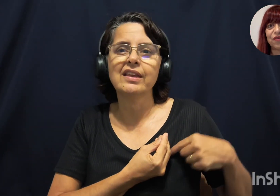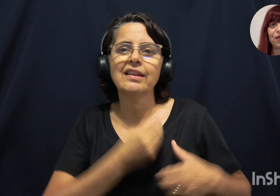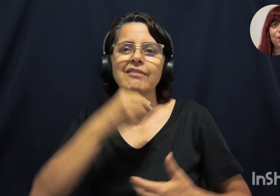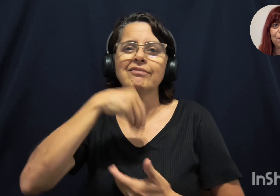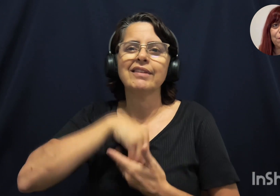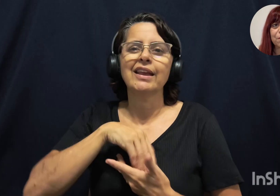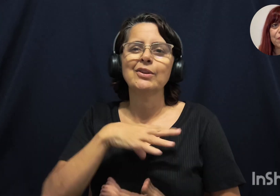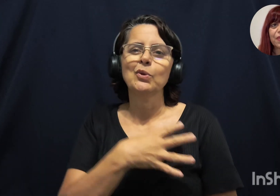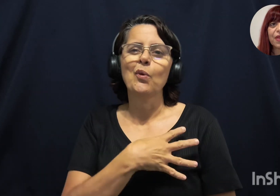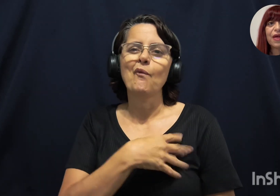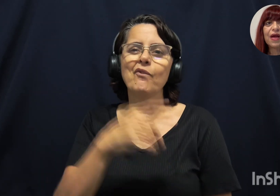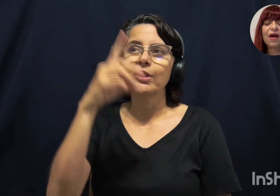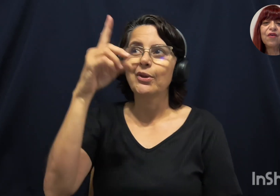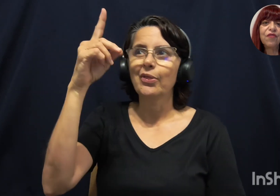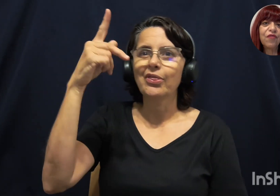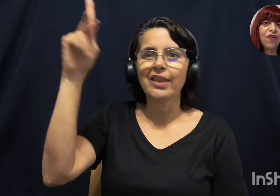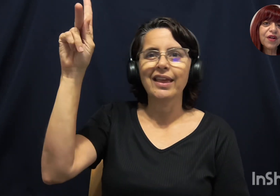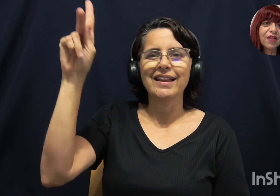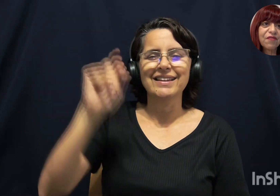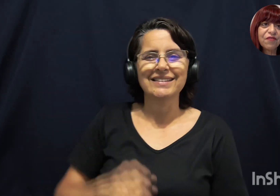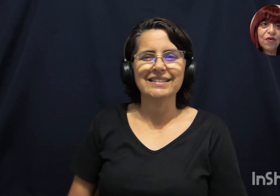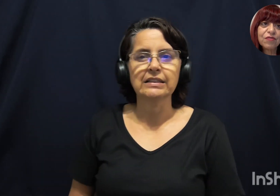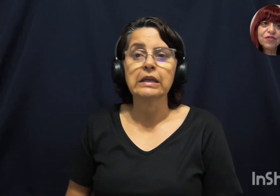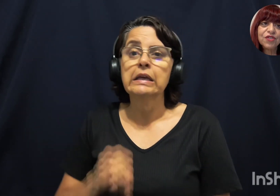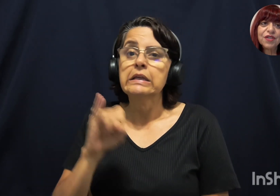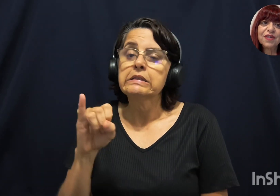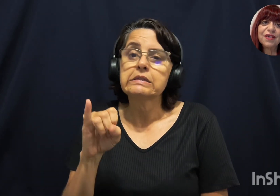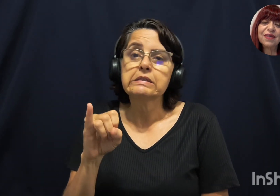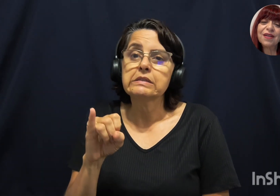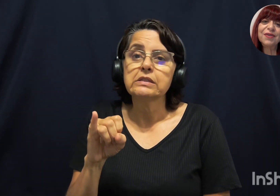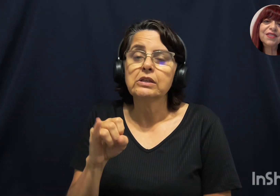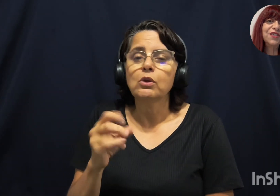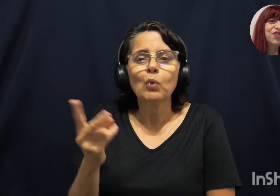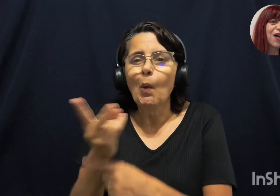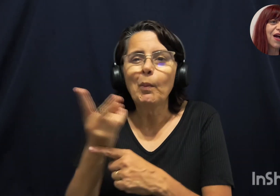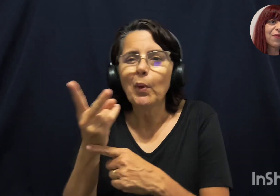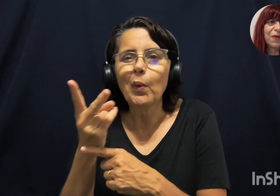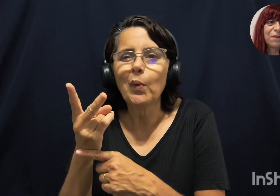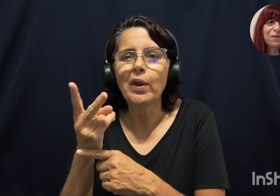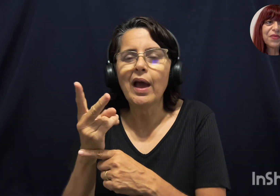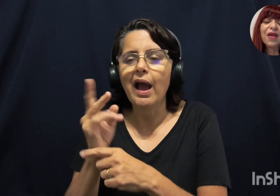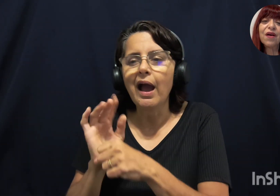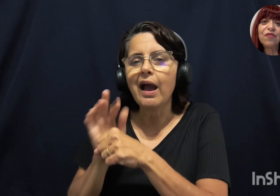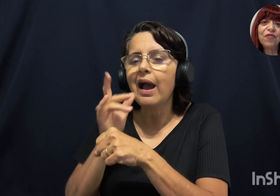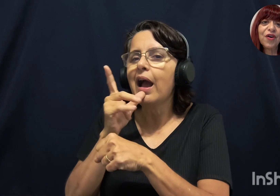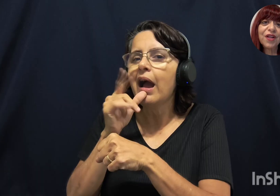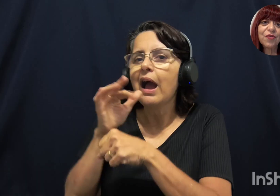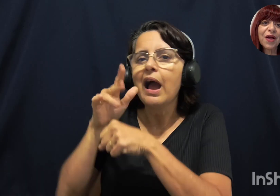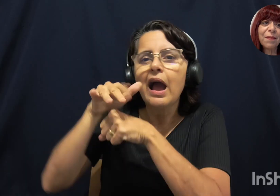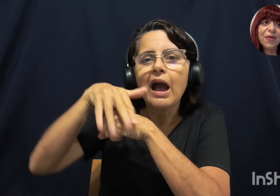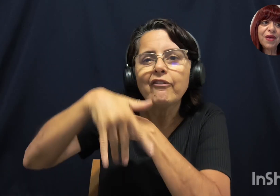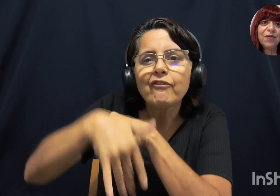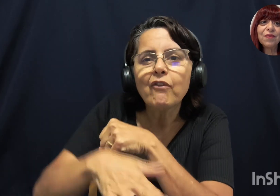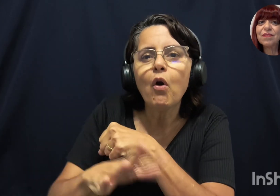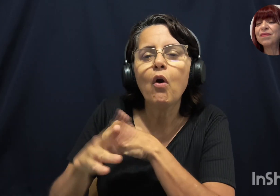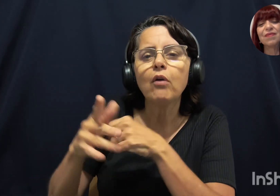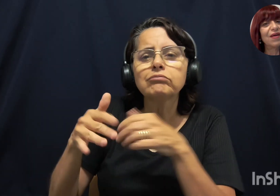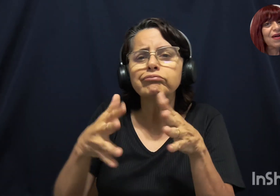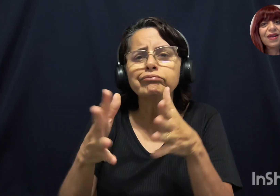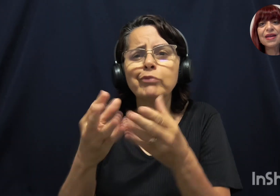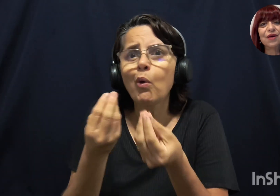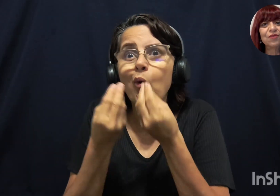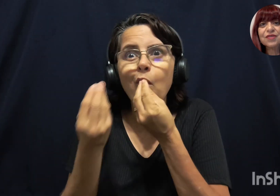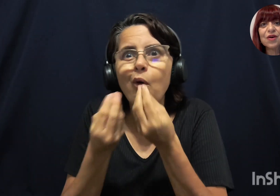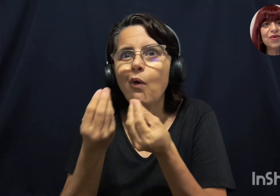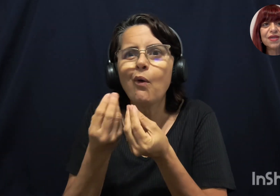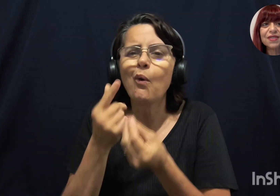seu Filho. Fora da fonte não existe água. Fora do caminho,